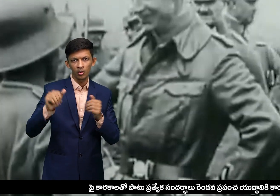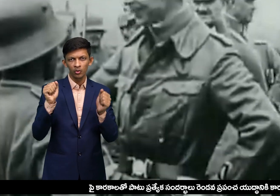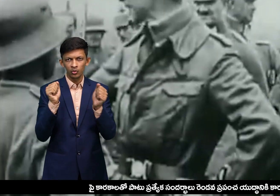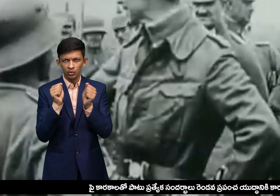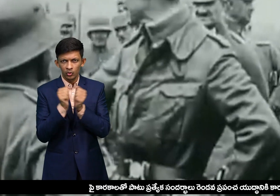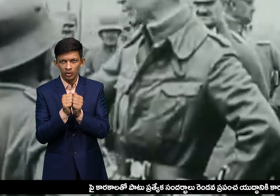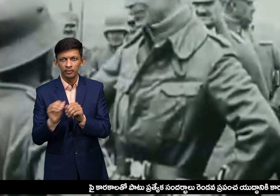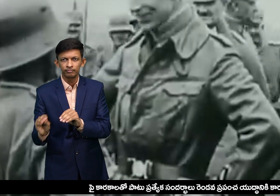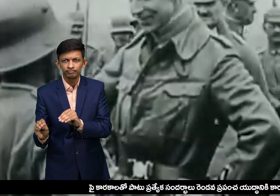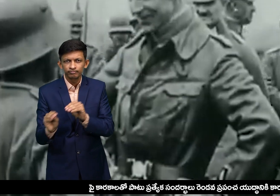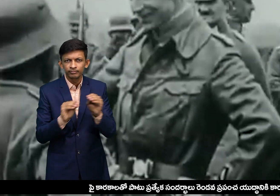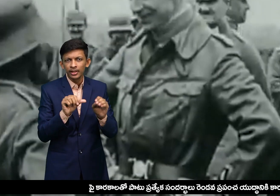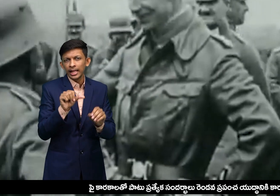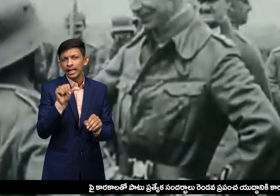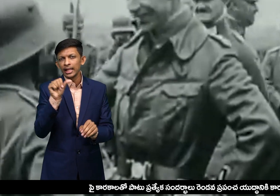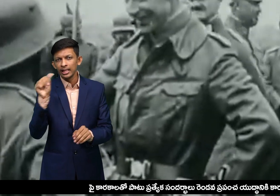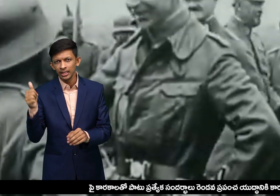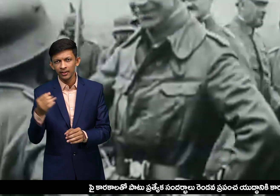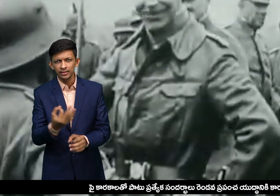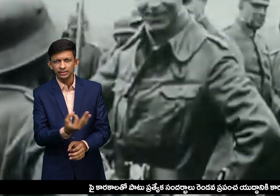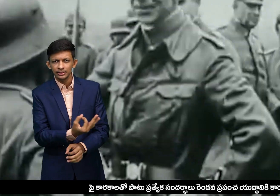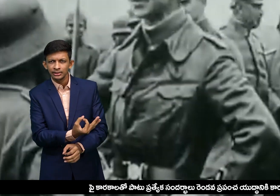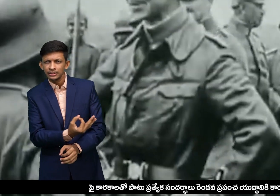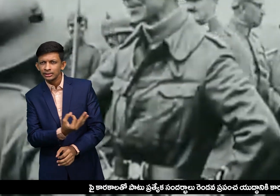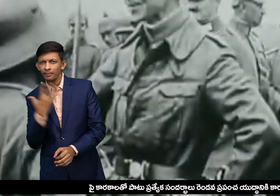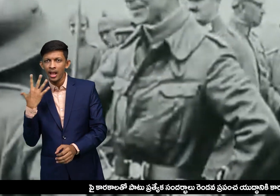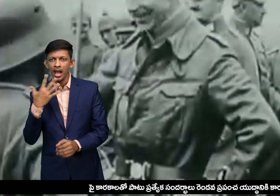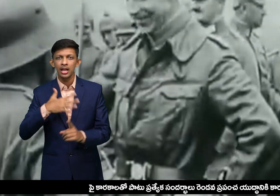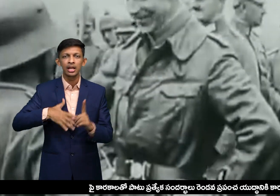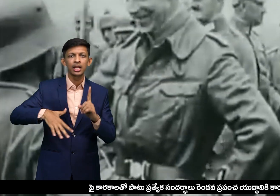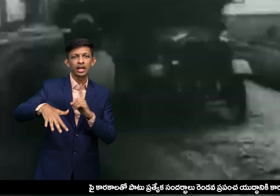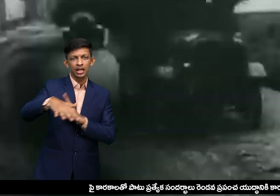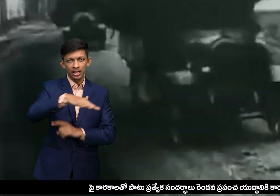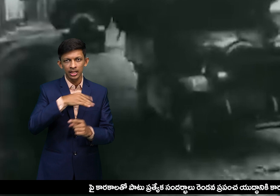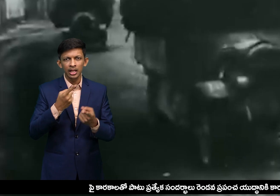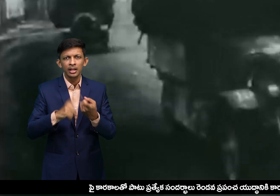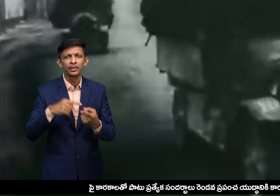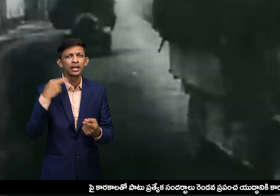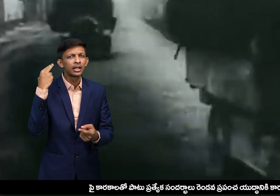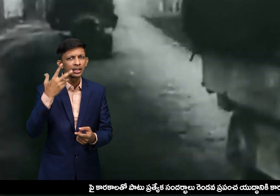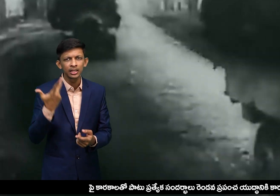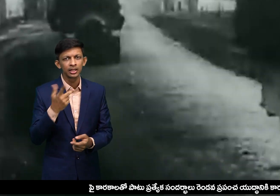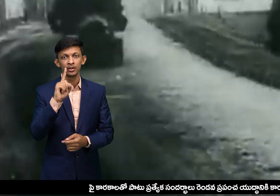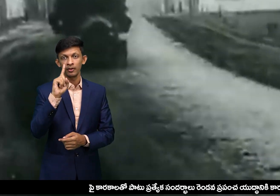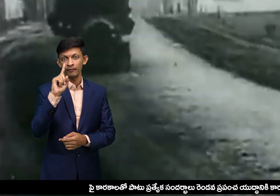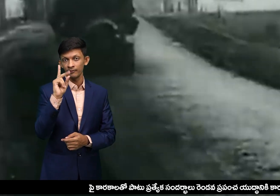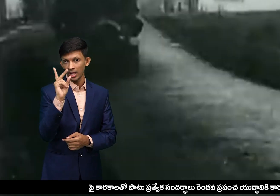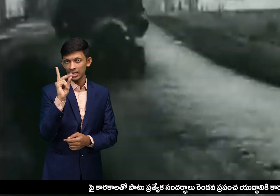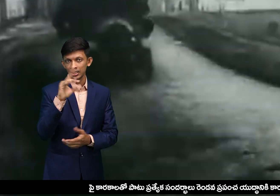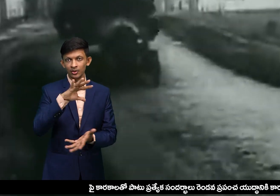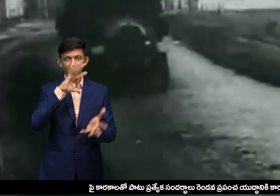పై కారకాలతో పాటు ప్రత్యేక సందర్భాలు రెండవ ప్రపంచ యుద్ధానికి కారణమయ్యాయి.